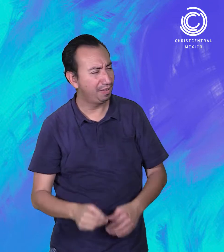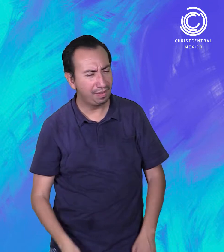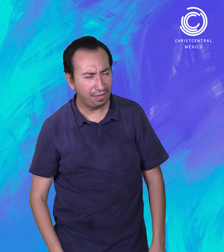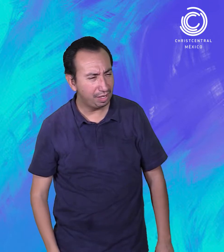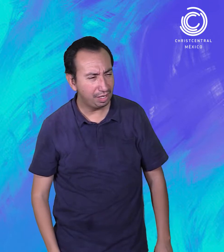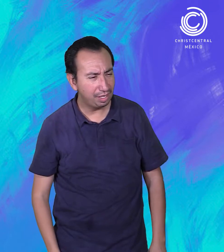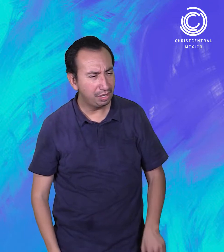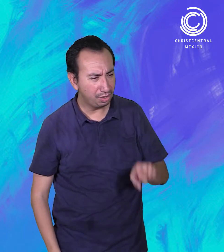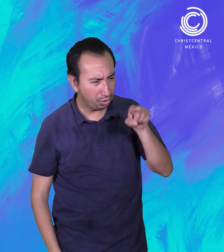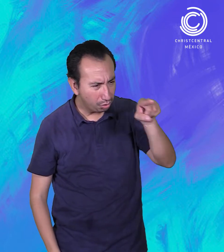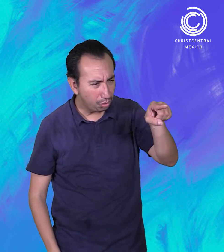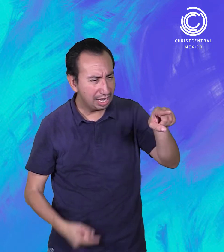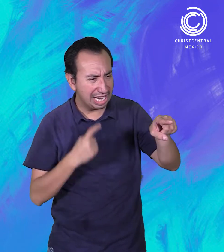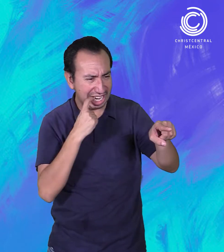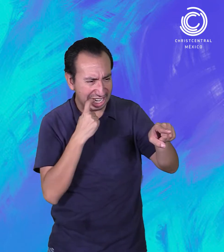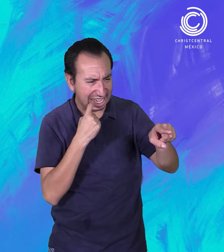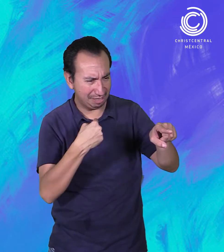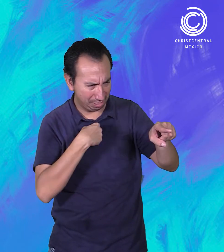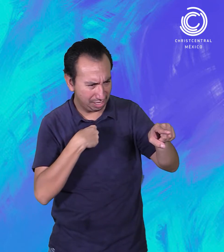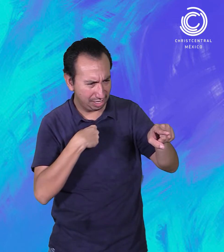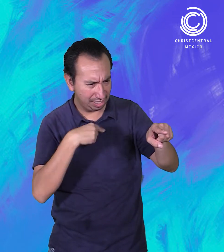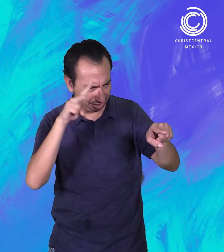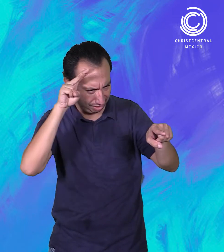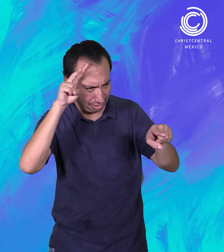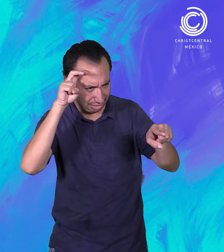¿estás celoso de mí?